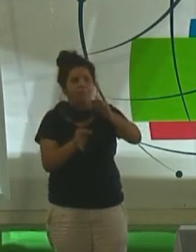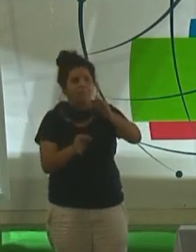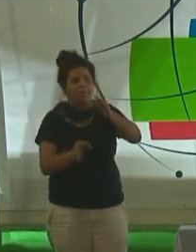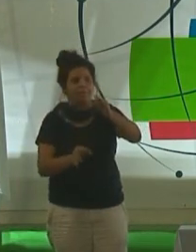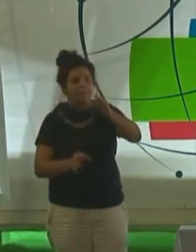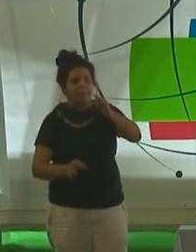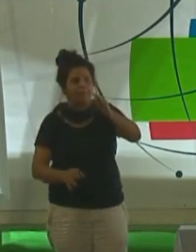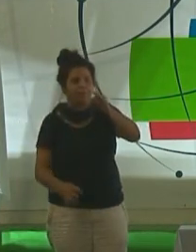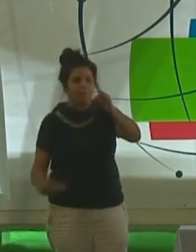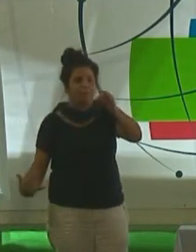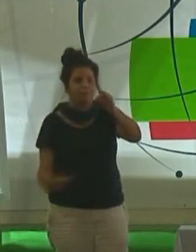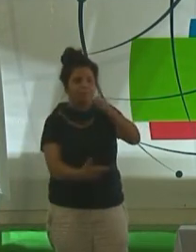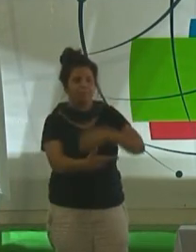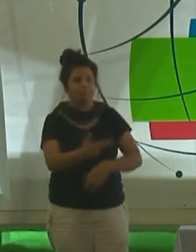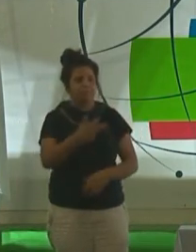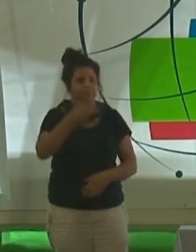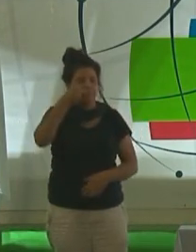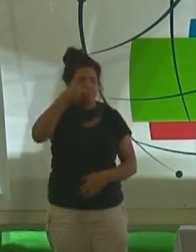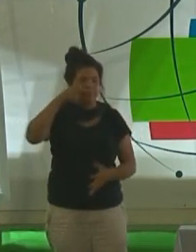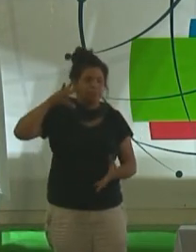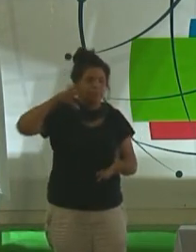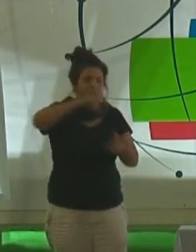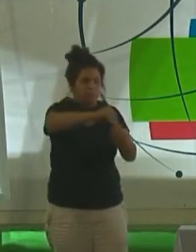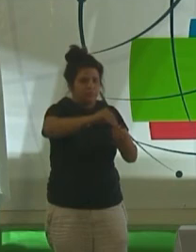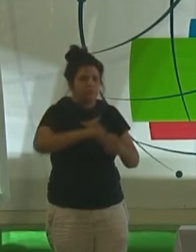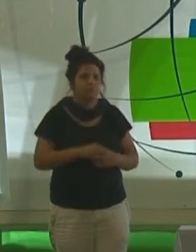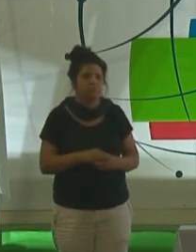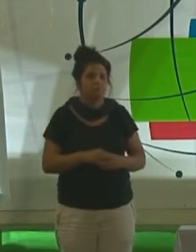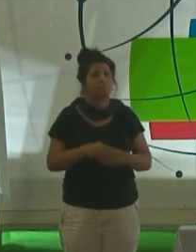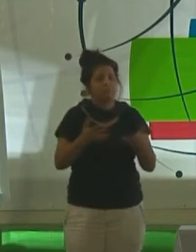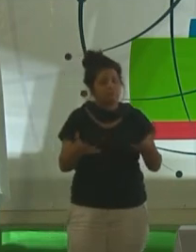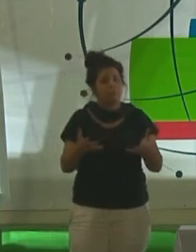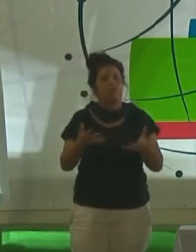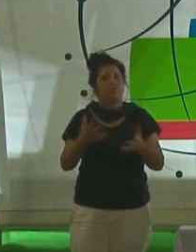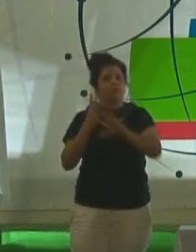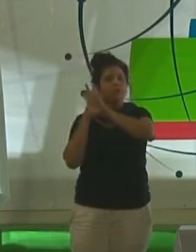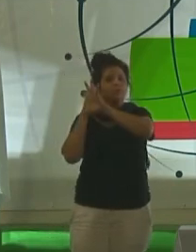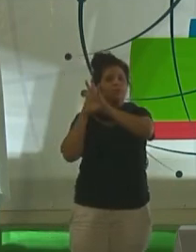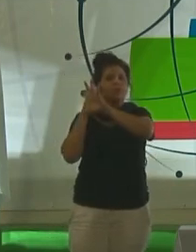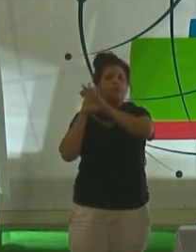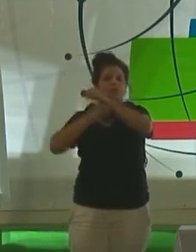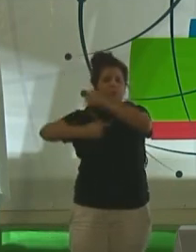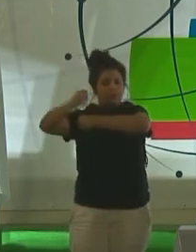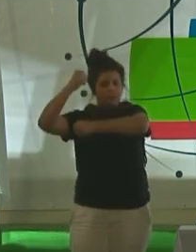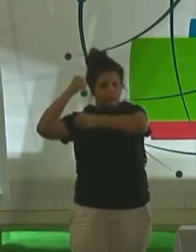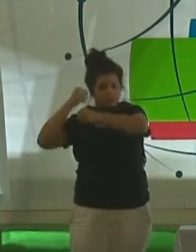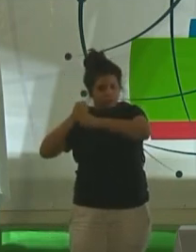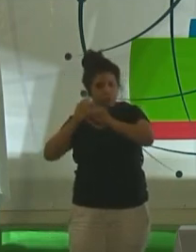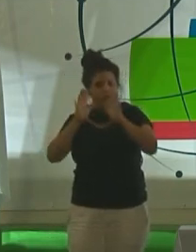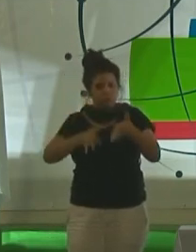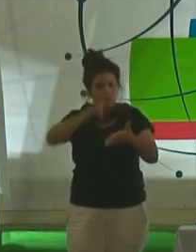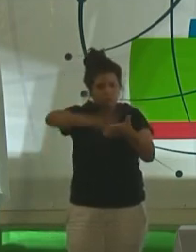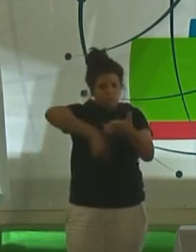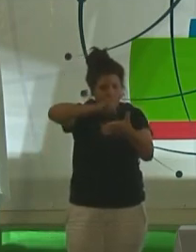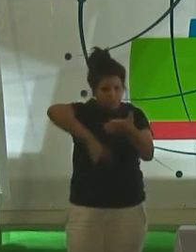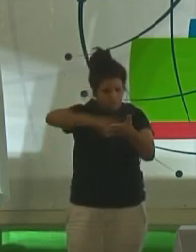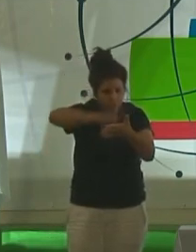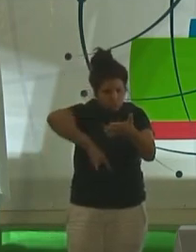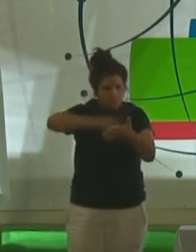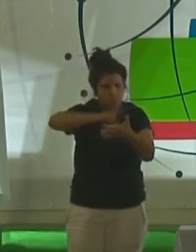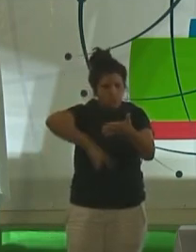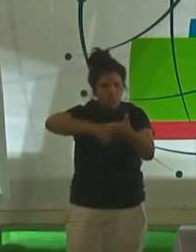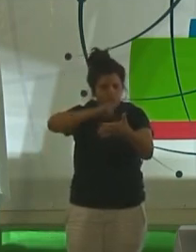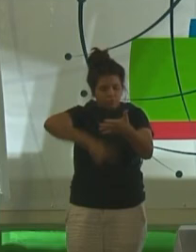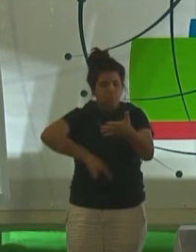por conta dos nossos documentos produzidos o ano passado, né, resolução 34, resolução 55,